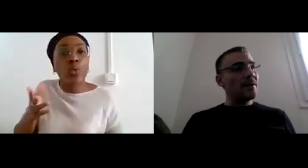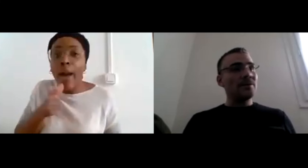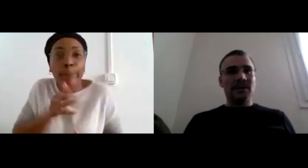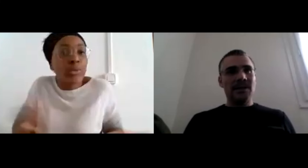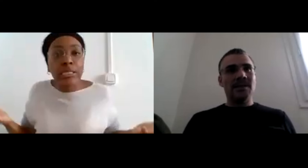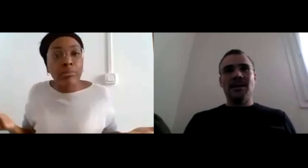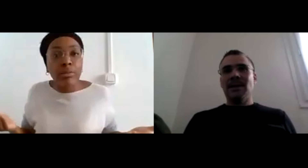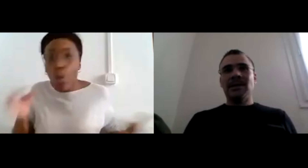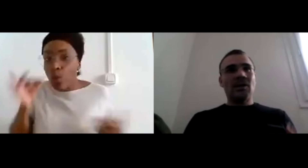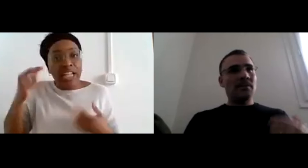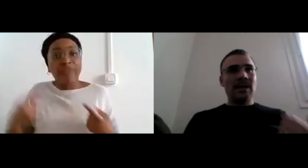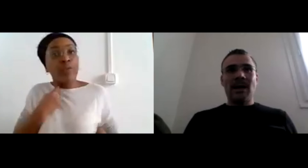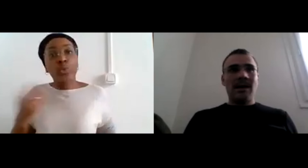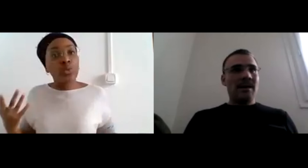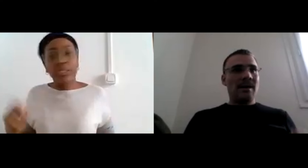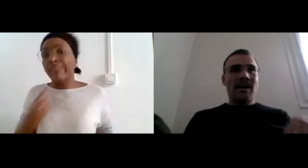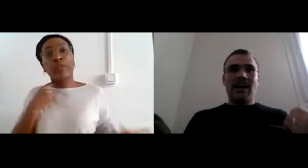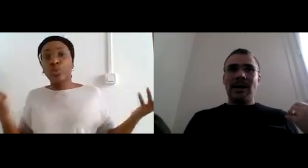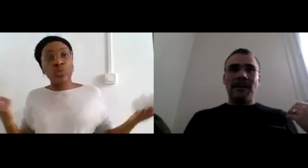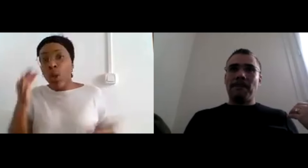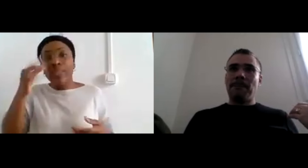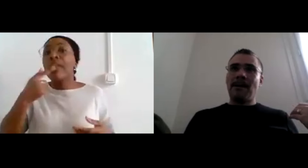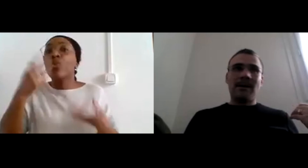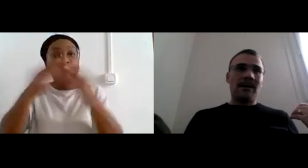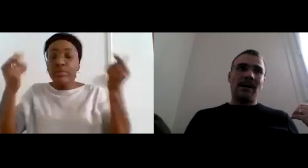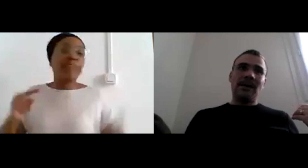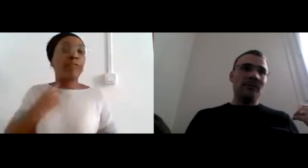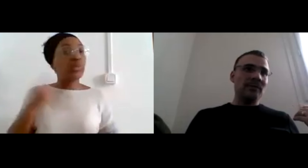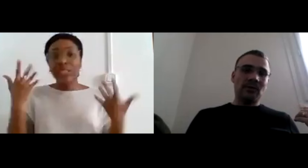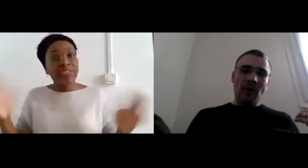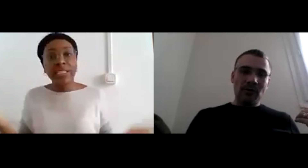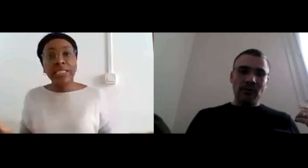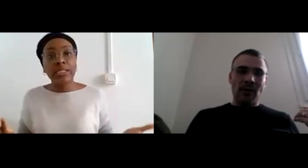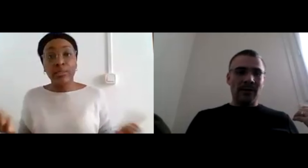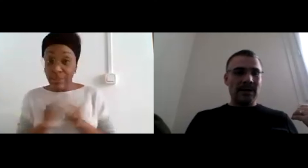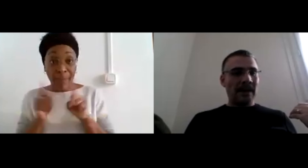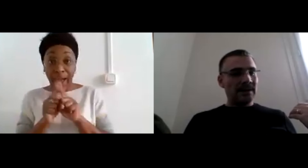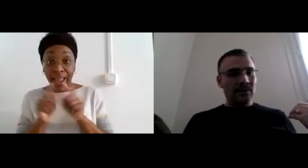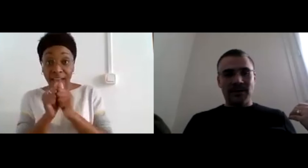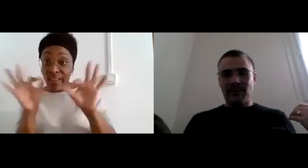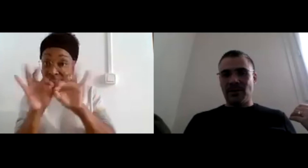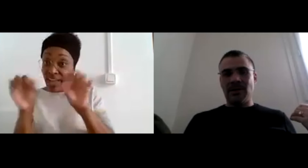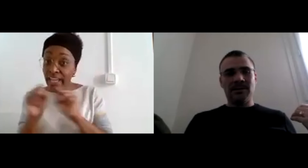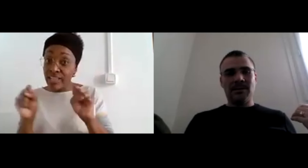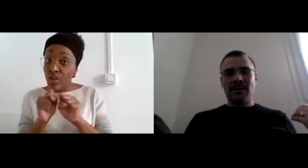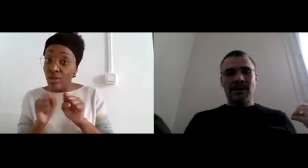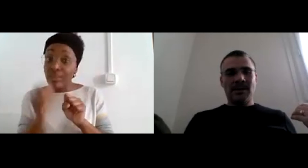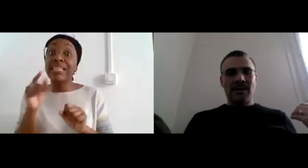ta sœur dans l'église, qui commence à, à, à- à devenir tordu dans sa pratique de